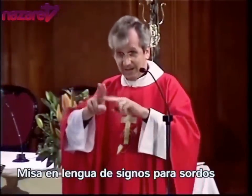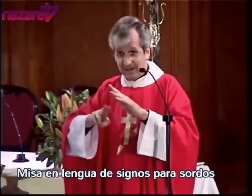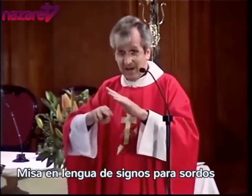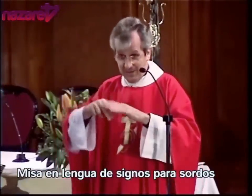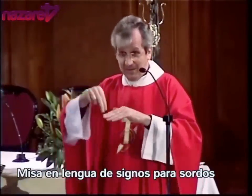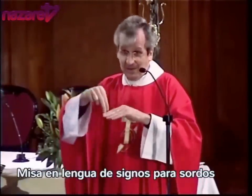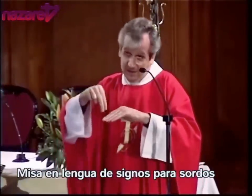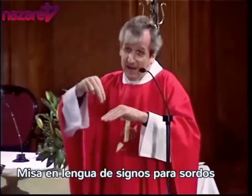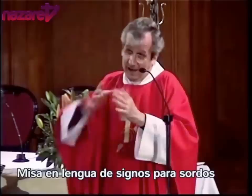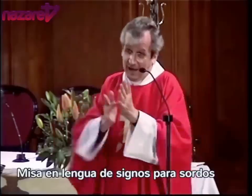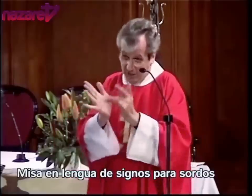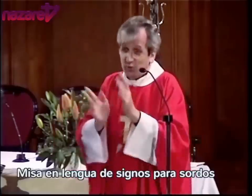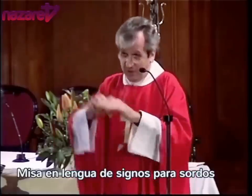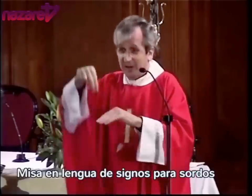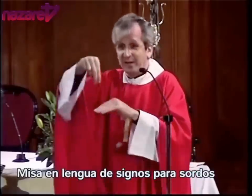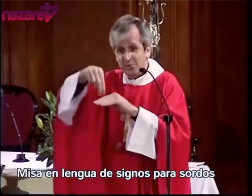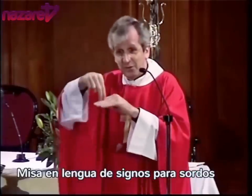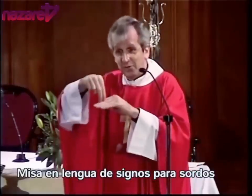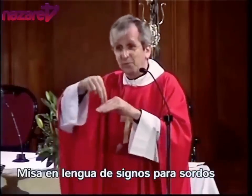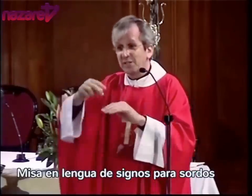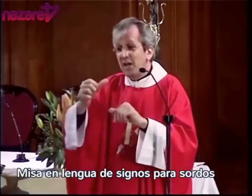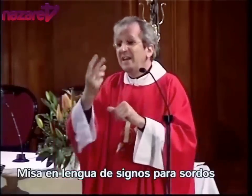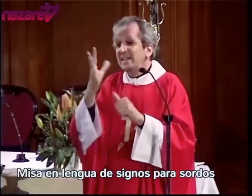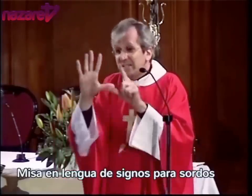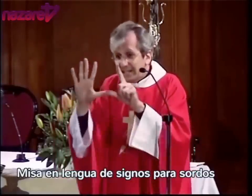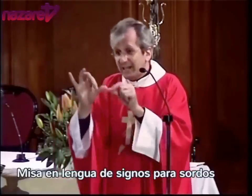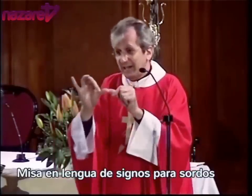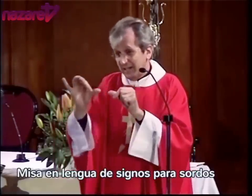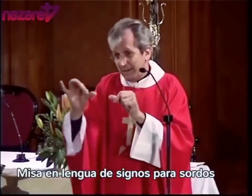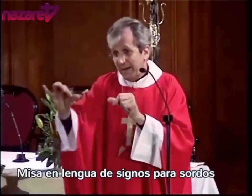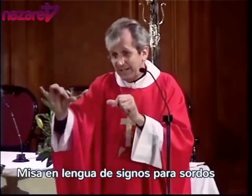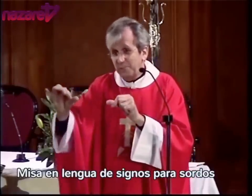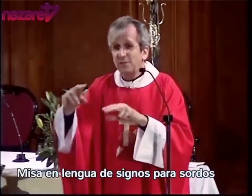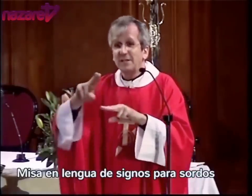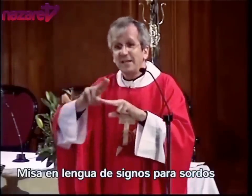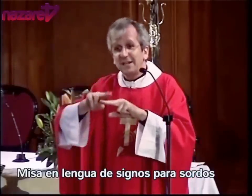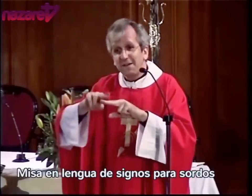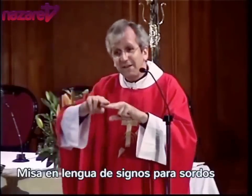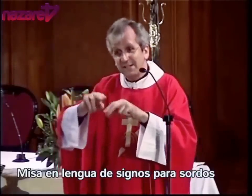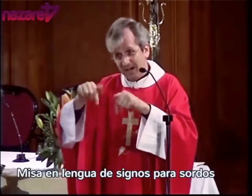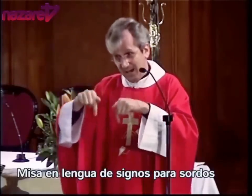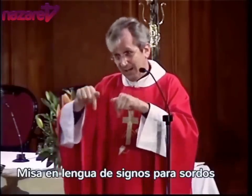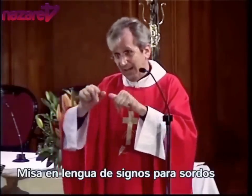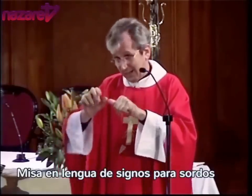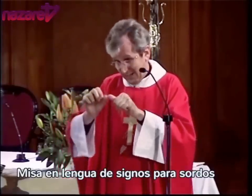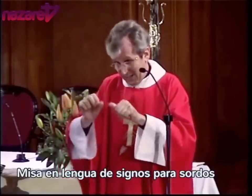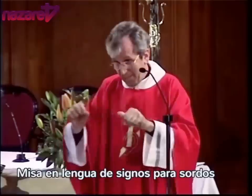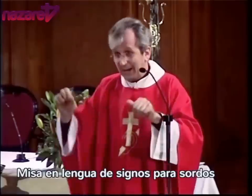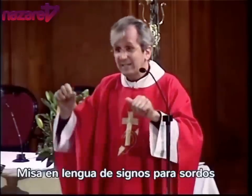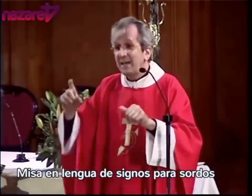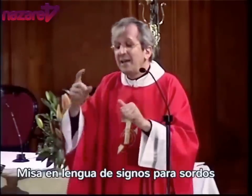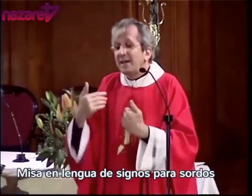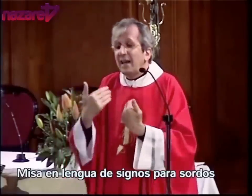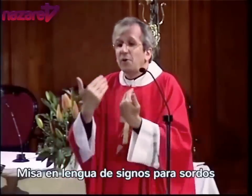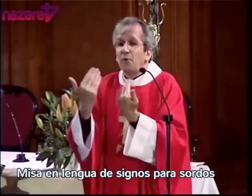la fiesta en que Jesús resucitó, pues 7 semanas después tenían esa fiesta de las